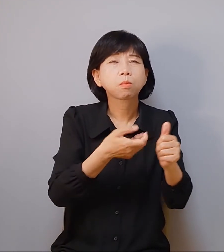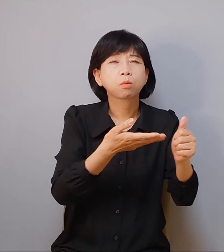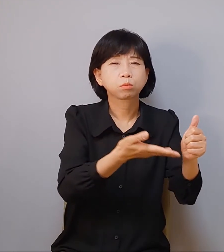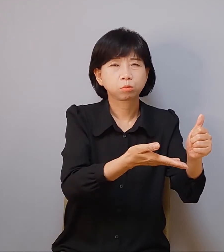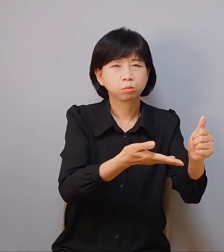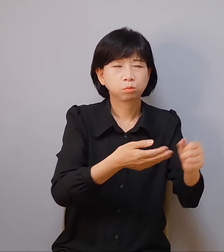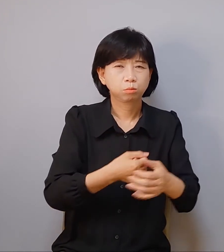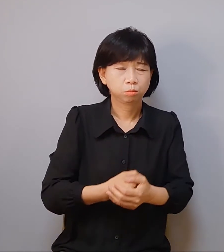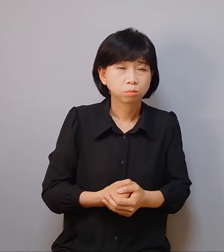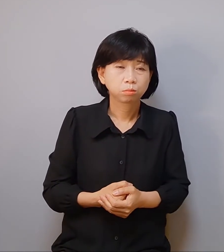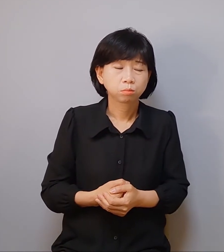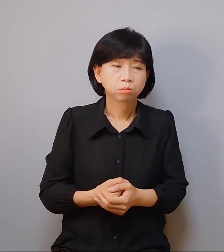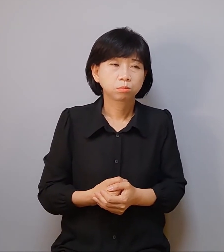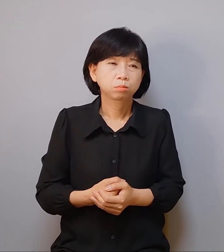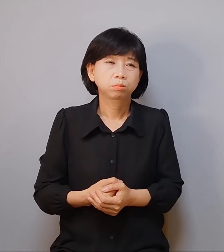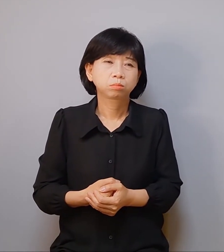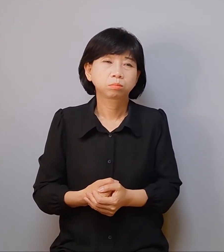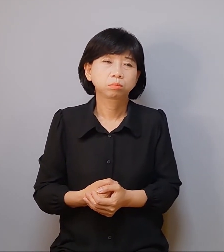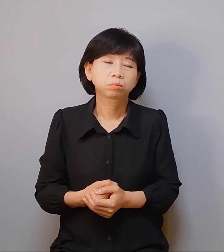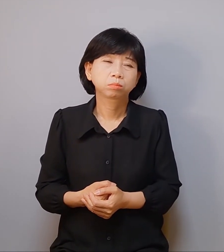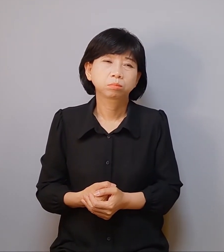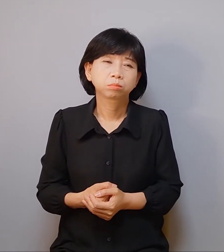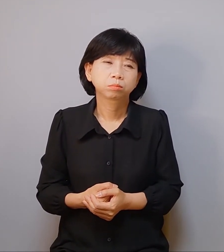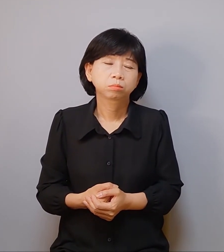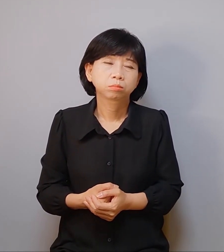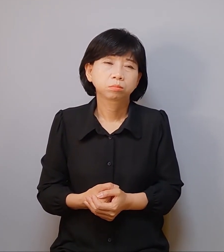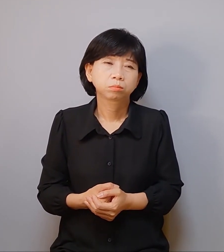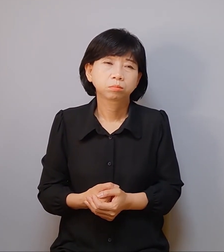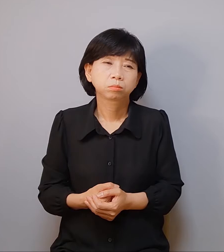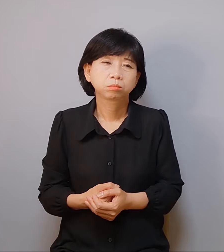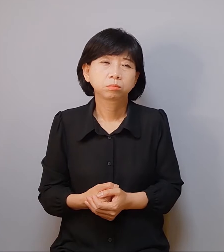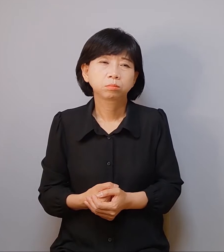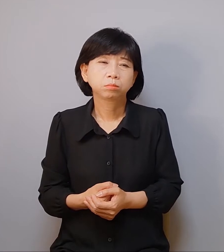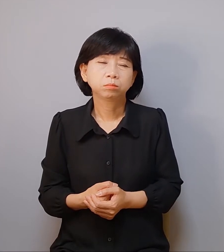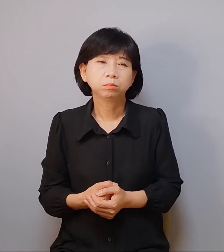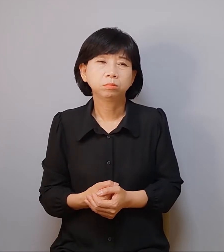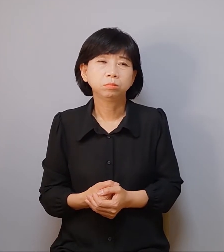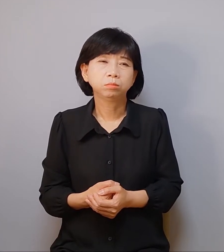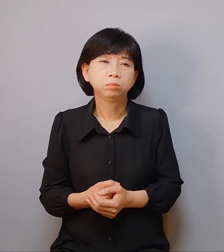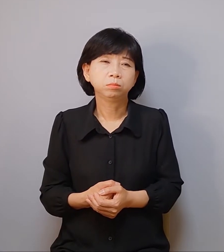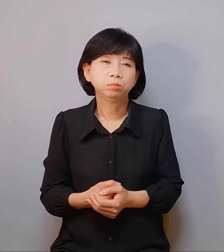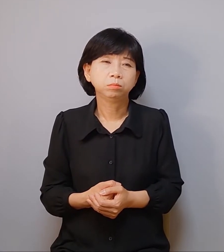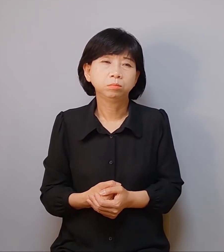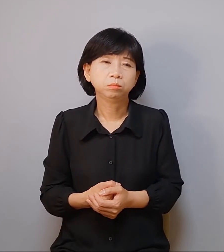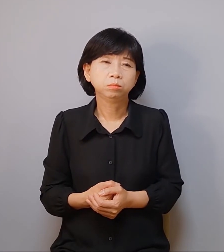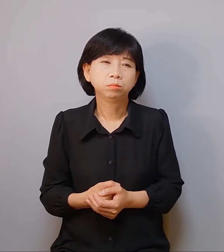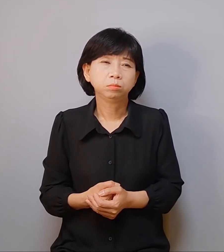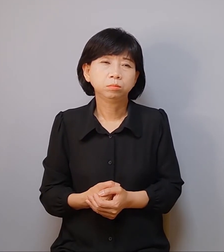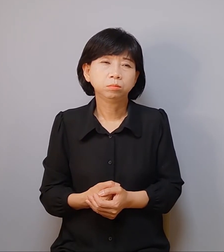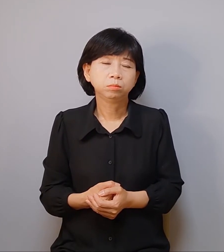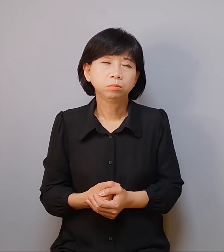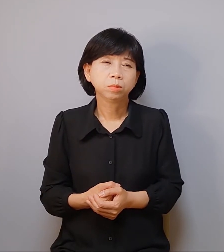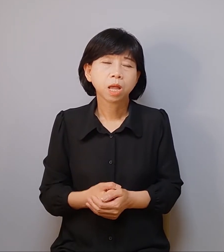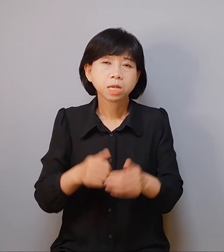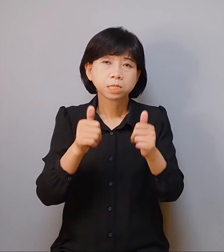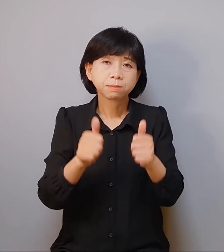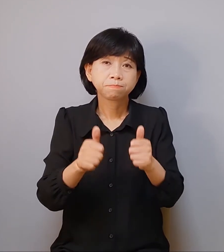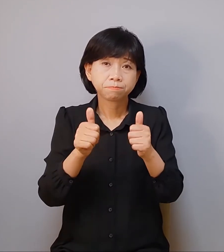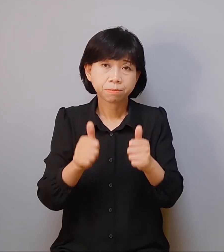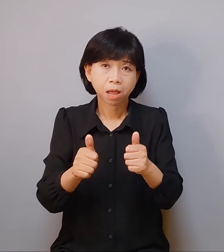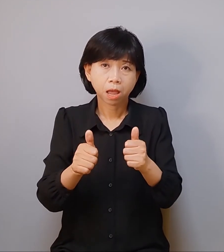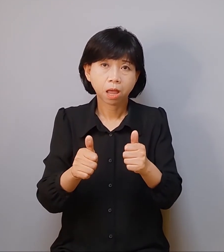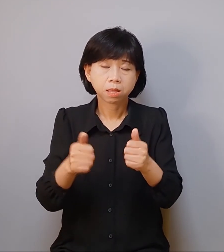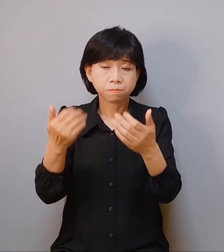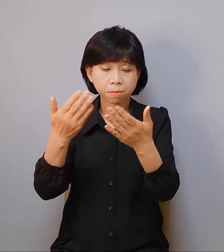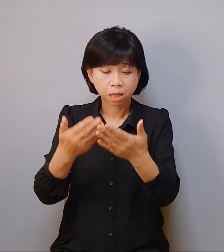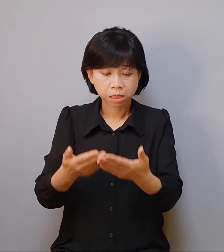때문에 그런 일들이 있다라는 겁니다. 여러분, 사실 이 심판을 당하는 건요, 이스라엘